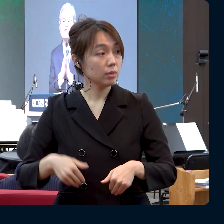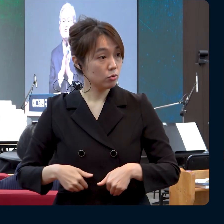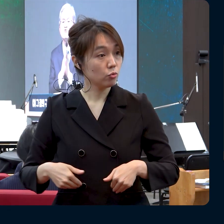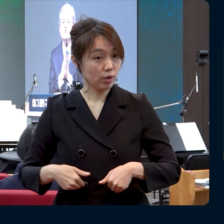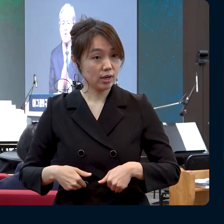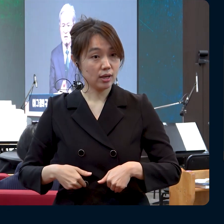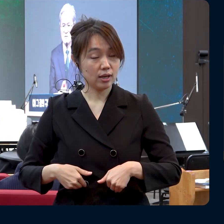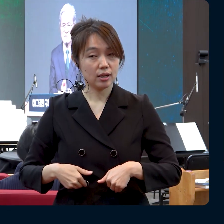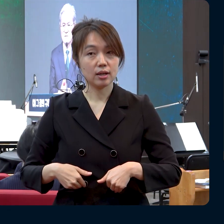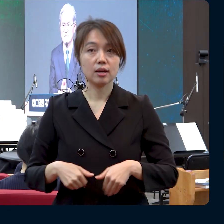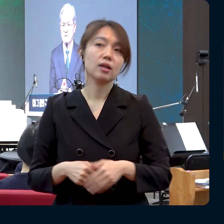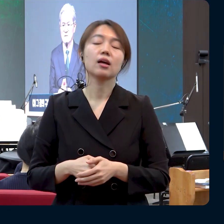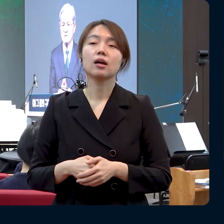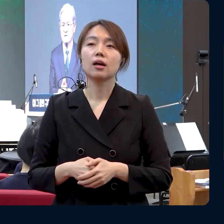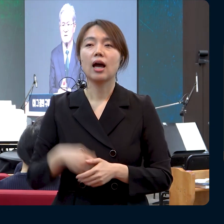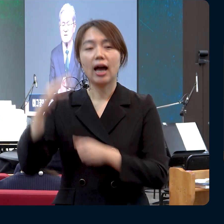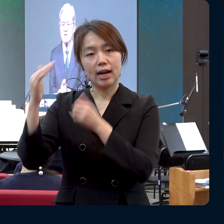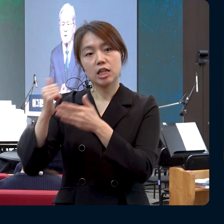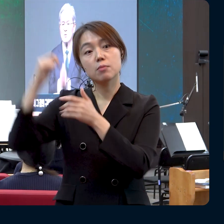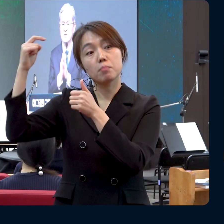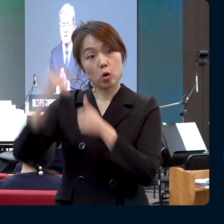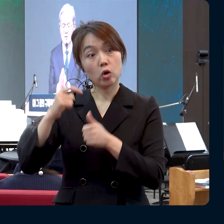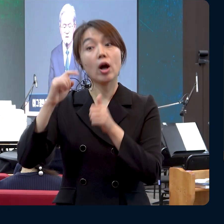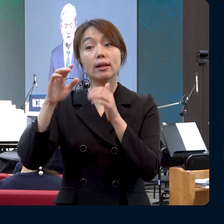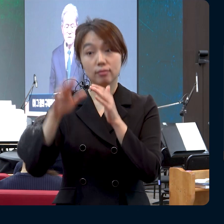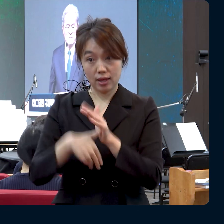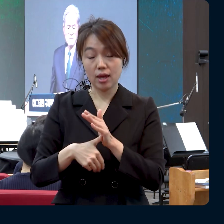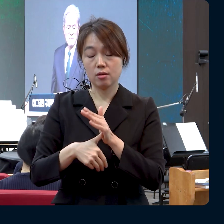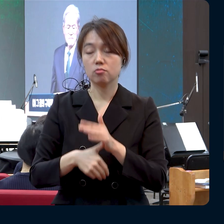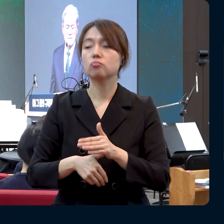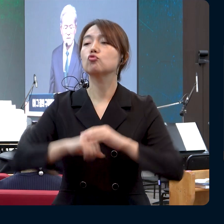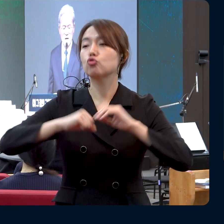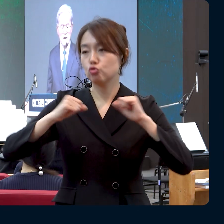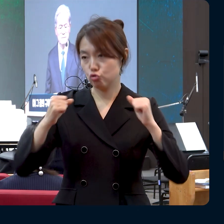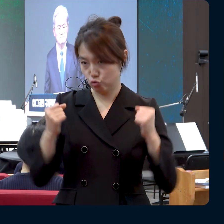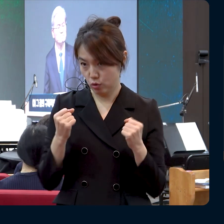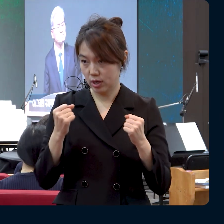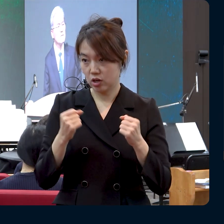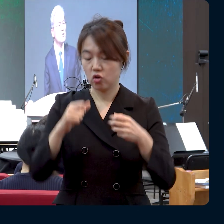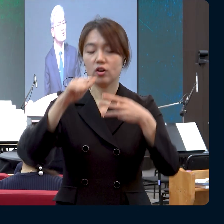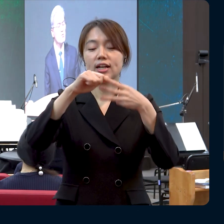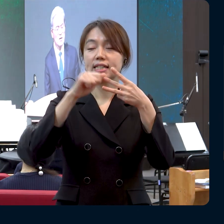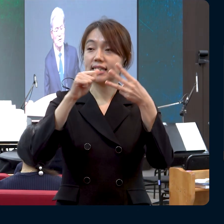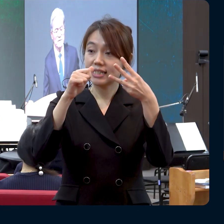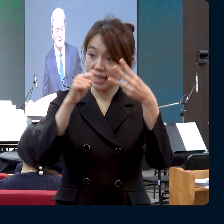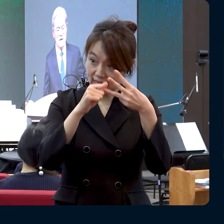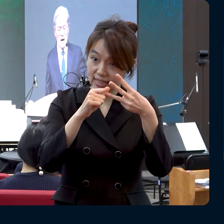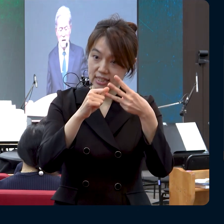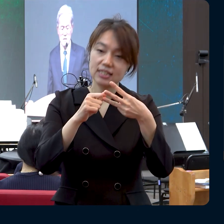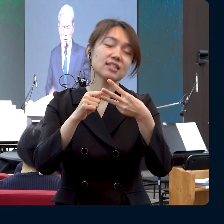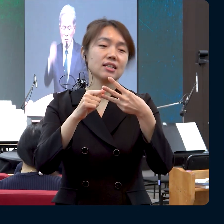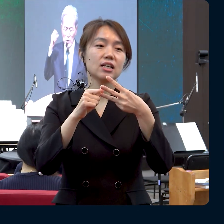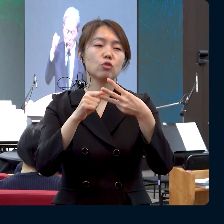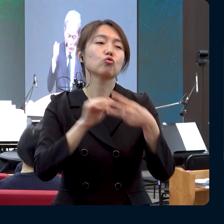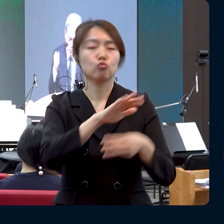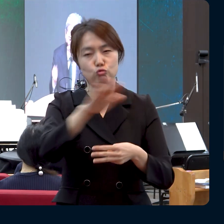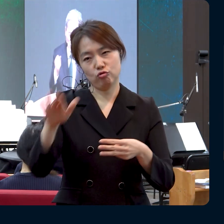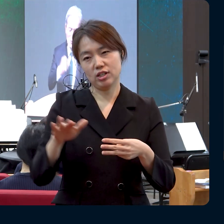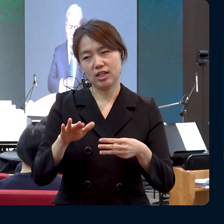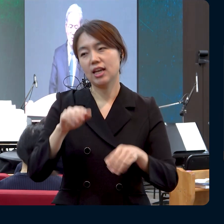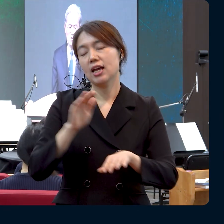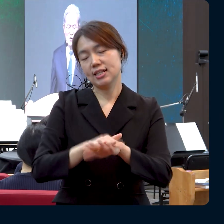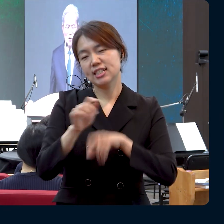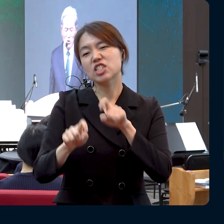때 순종하는 것, 이것이 바로 세 번째예요. 자, 이것을 위하여 하나님의 회복의 꿈은